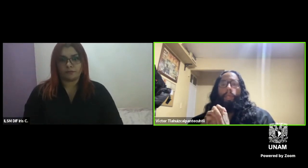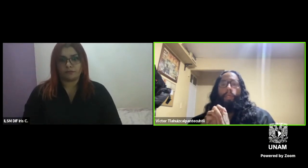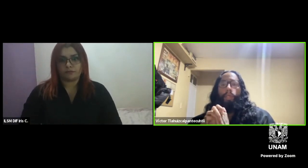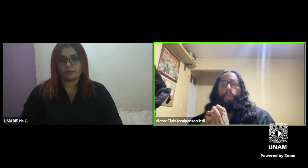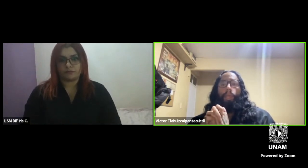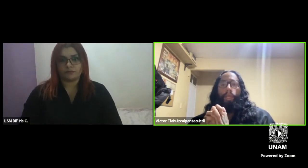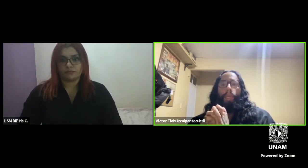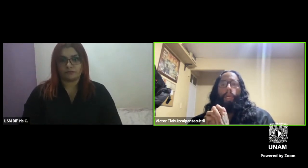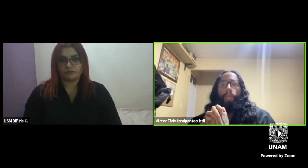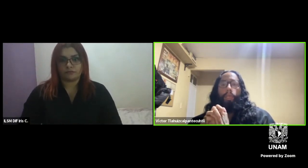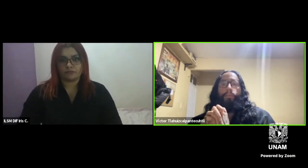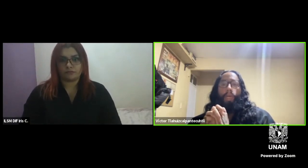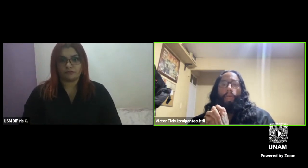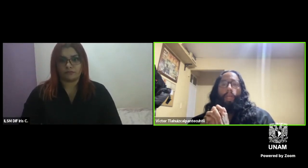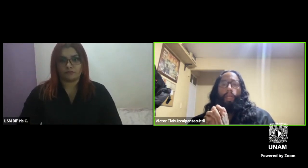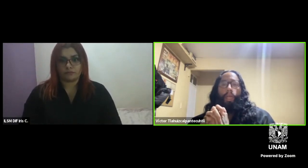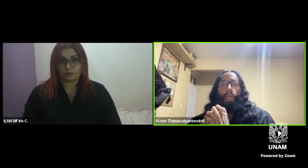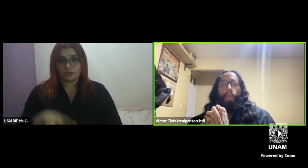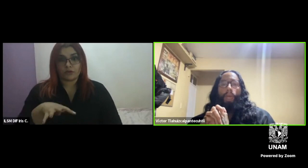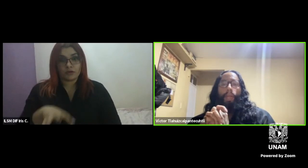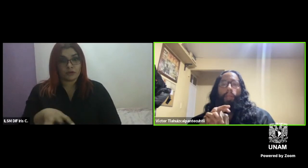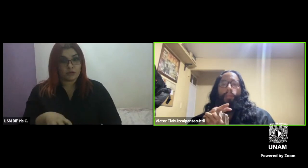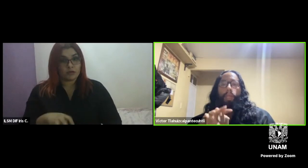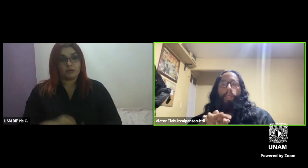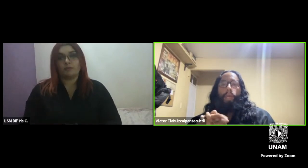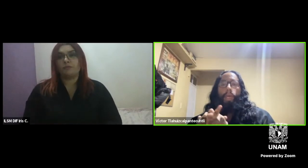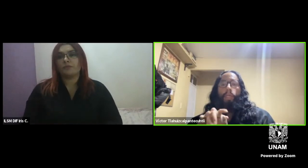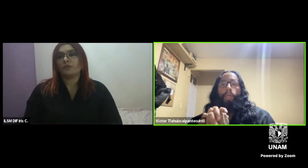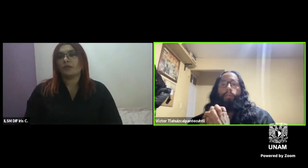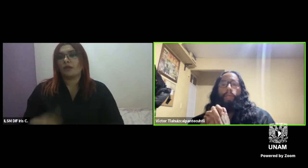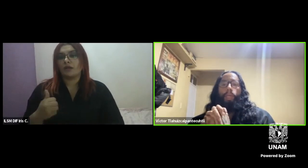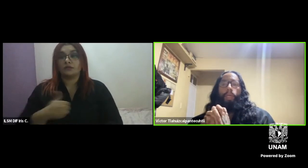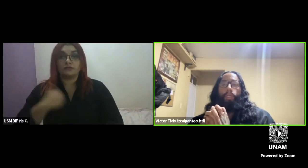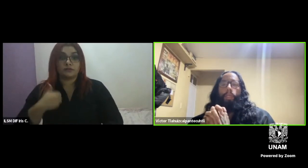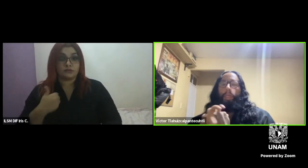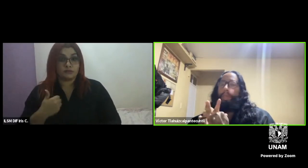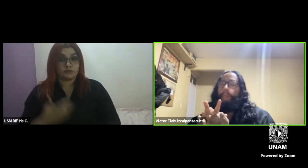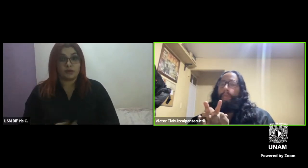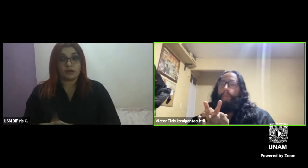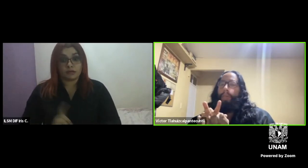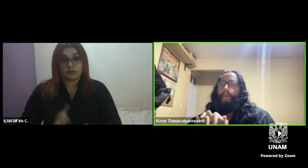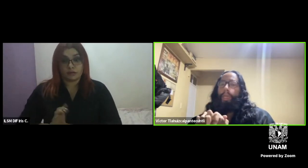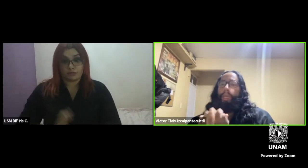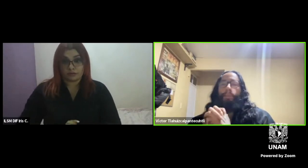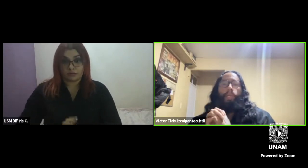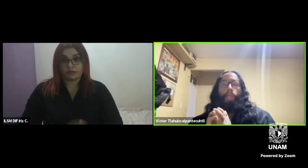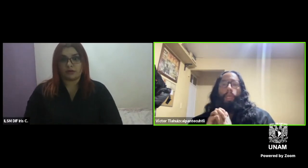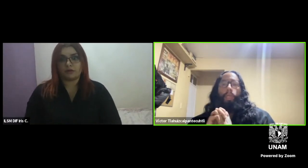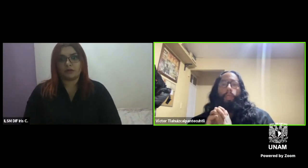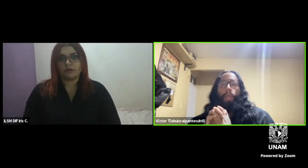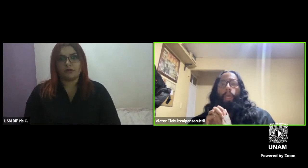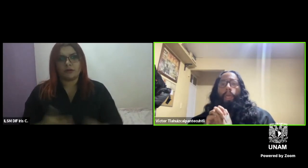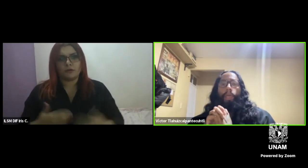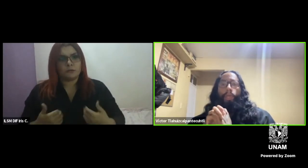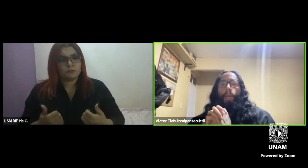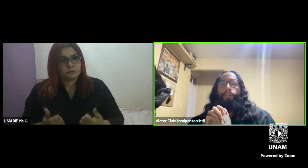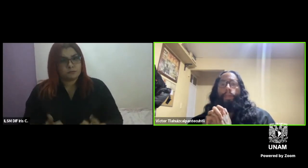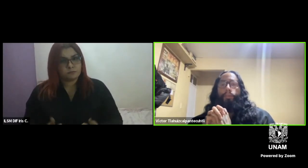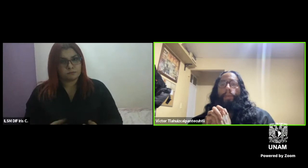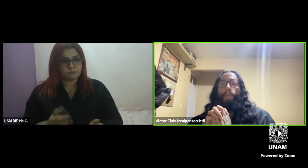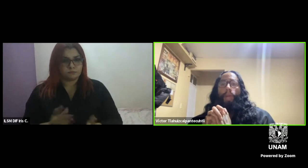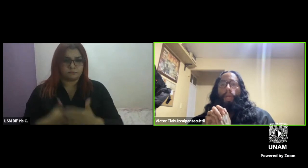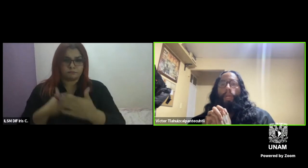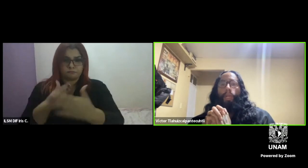vaya transcurriendo el siglo XX, la normalidad va a dar paso a la discapacidad, ¿no? Y se van a seguir manteniendo